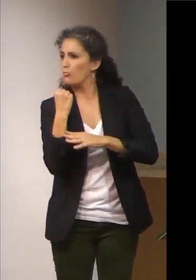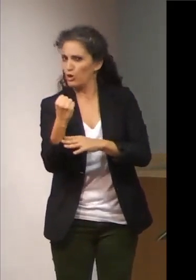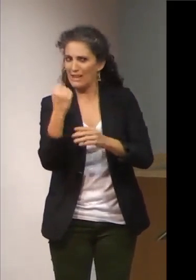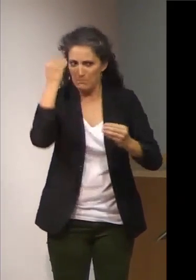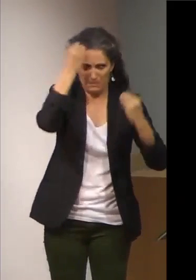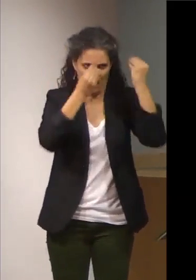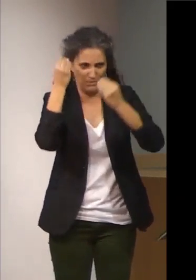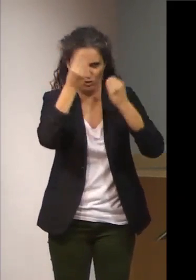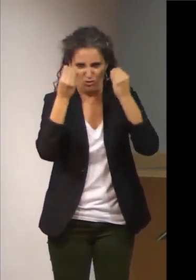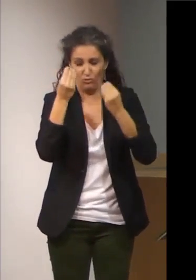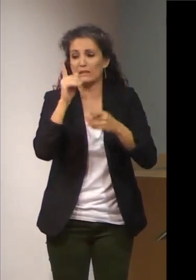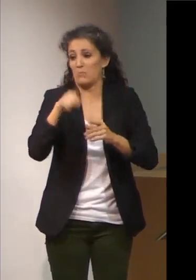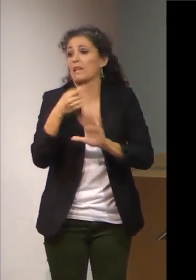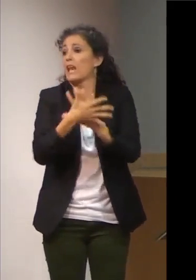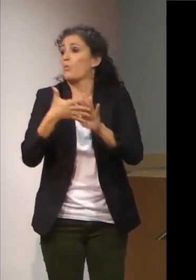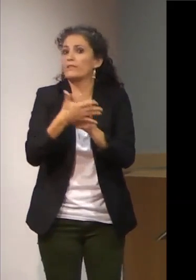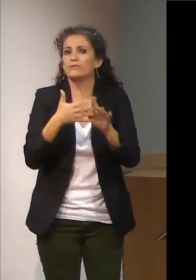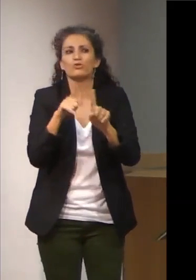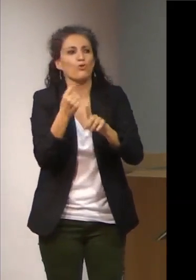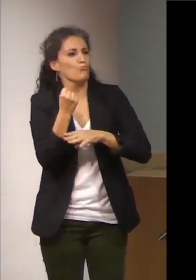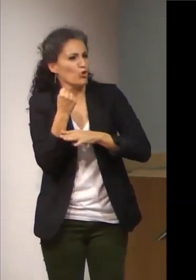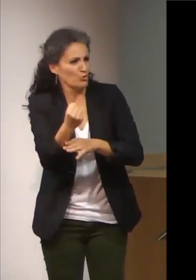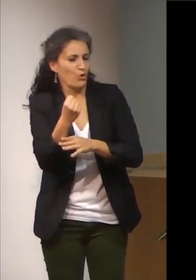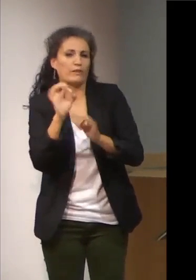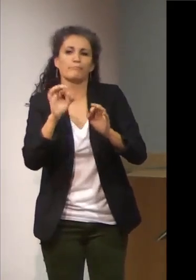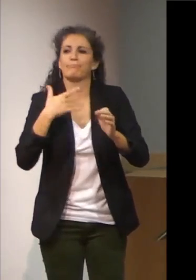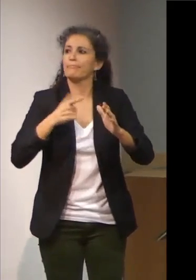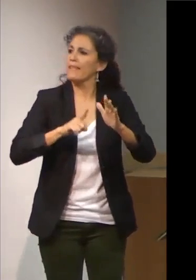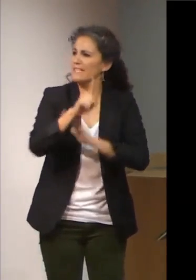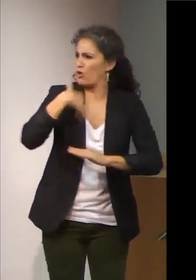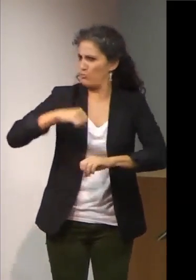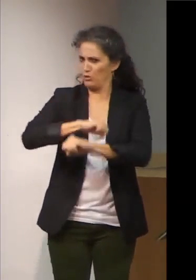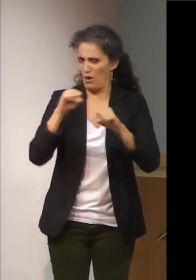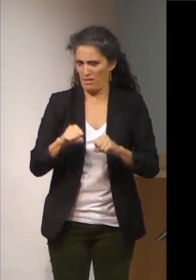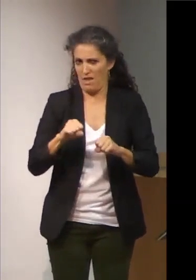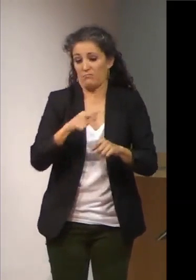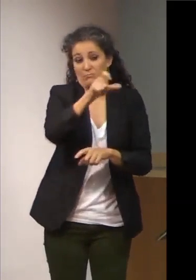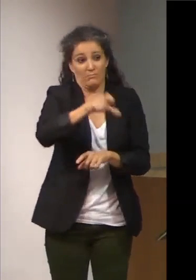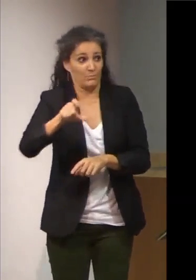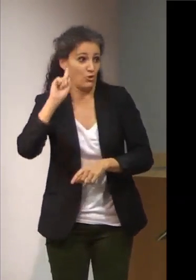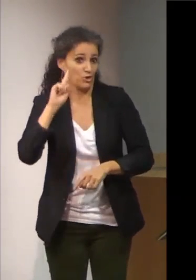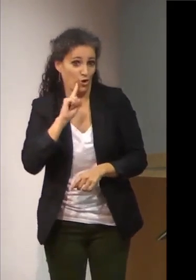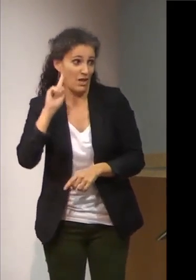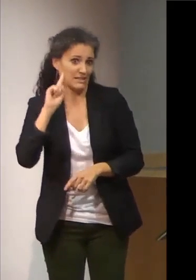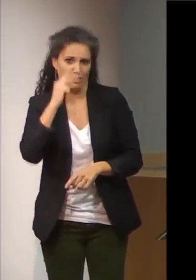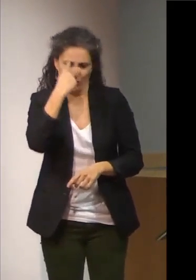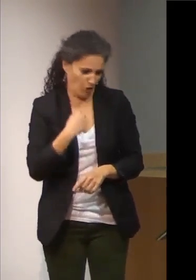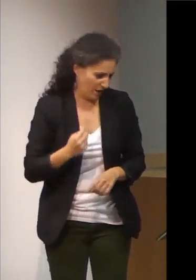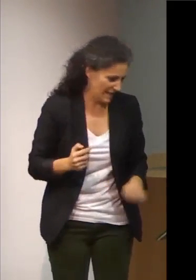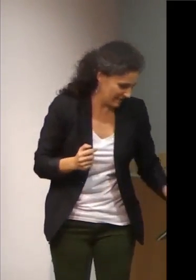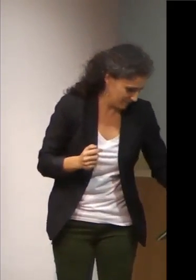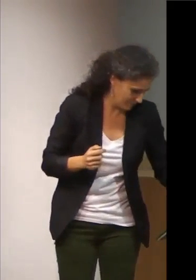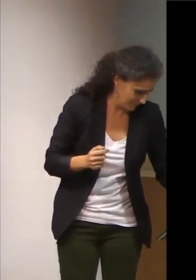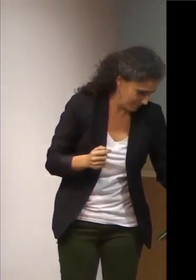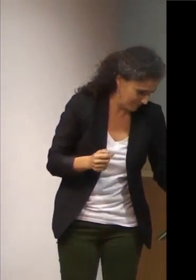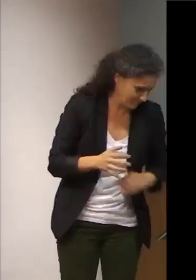poder eh fomentar Y usar Y ser soporte de desarrollo del pensamiento y de la personalidad de las personas